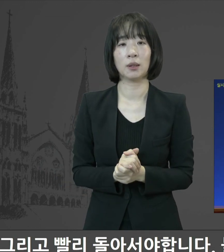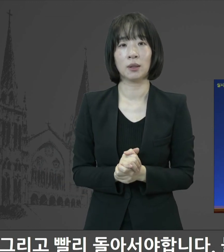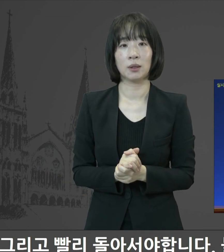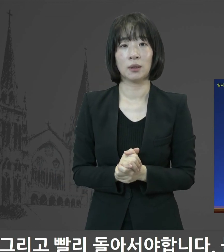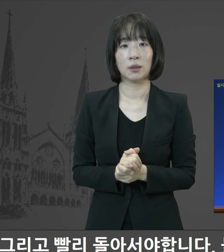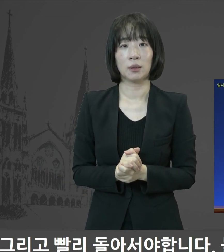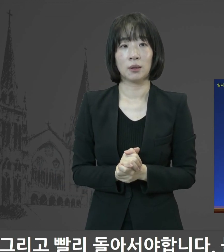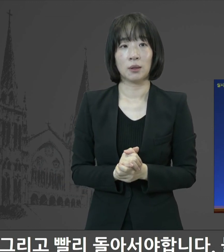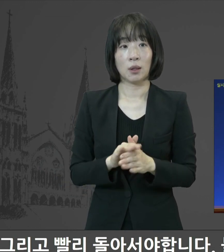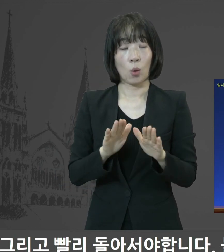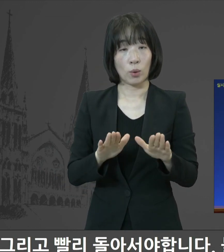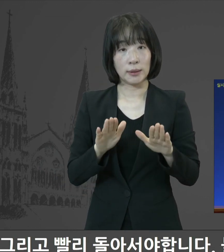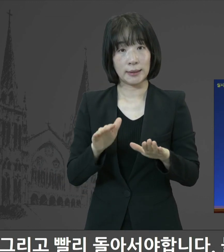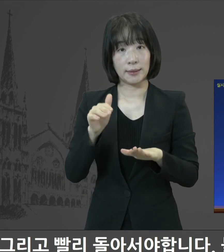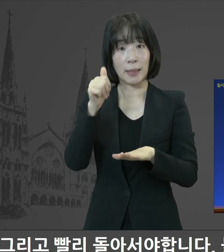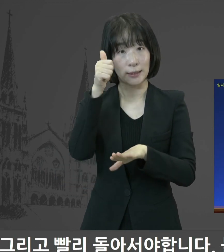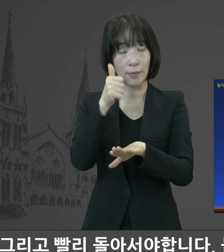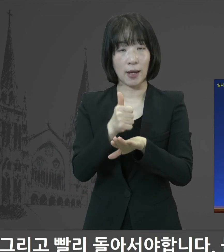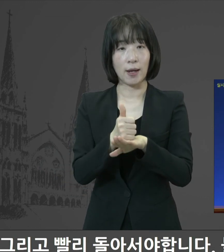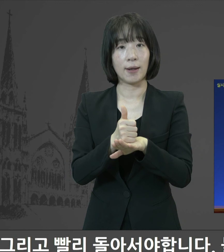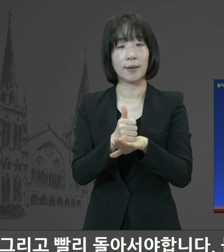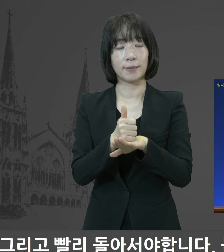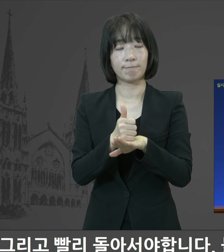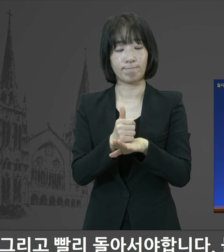이제 마지막으로 보시면